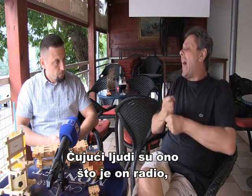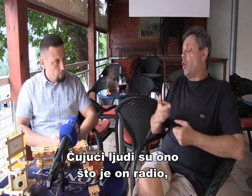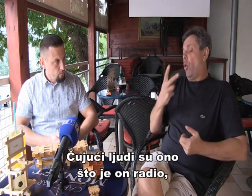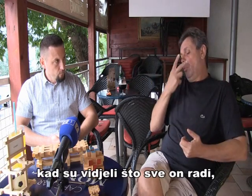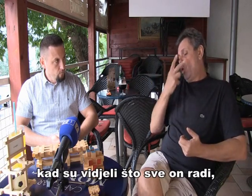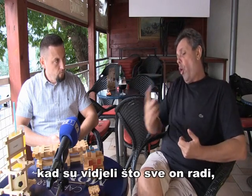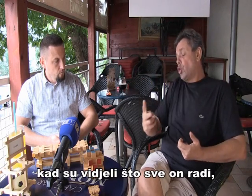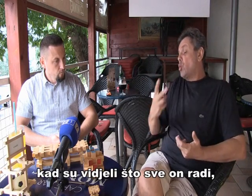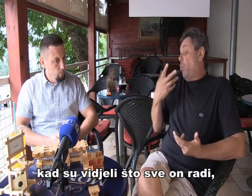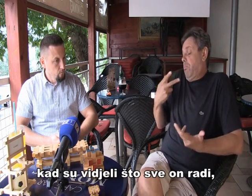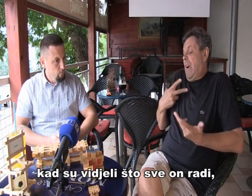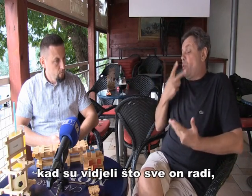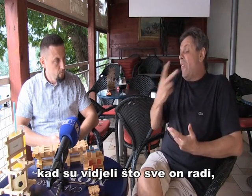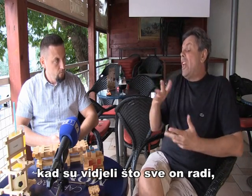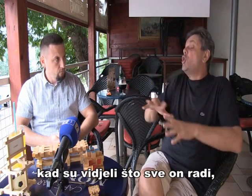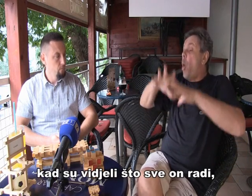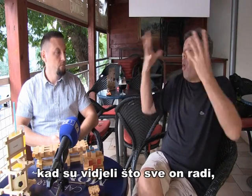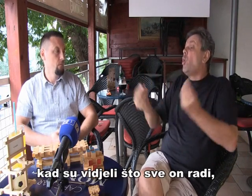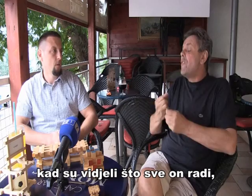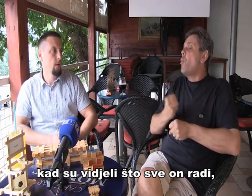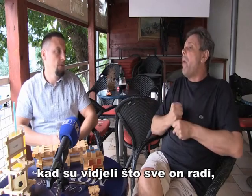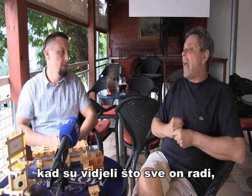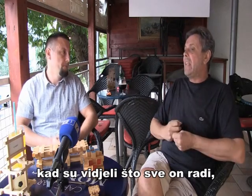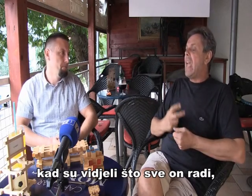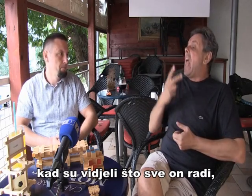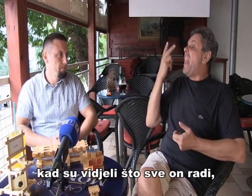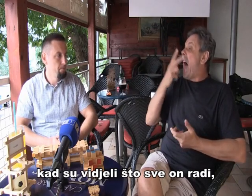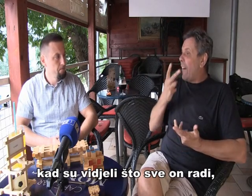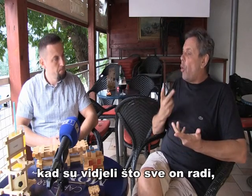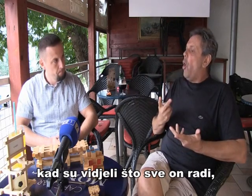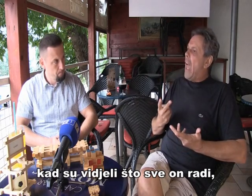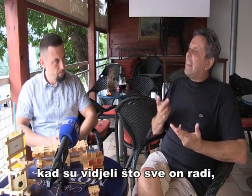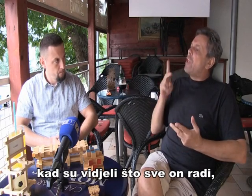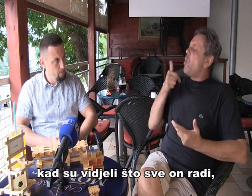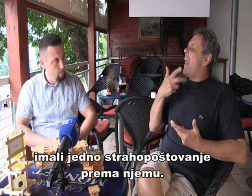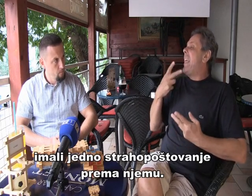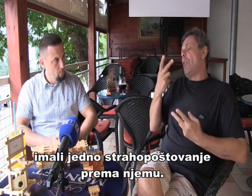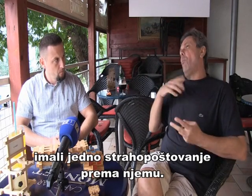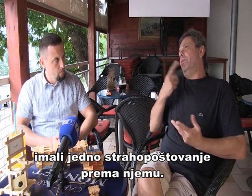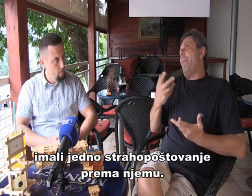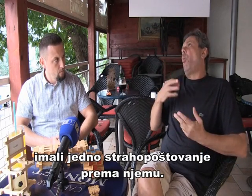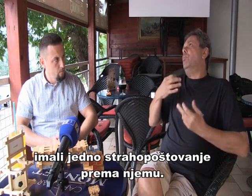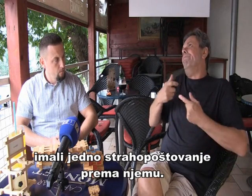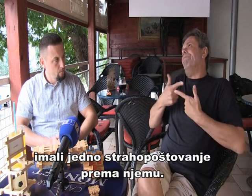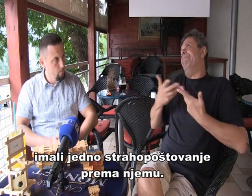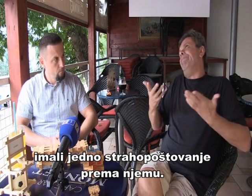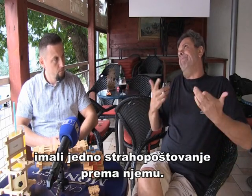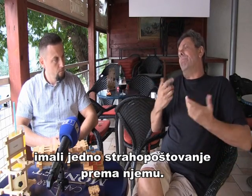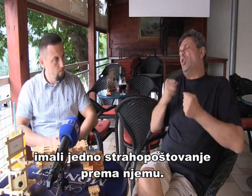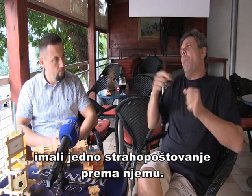radio, ono što su, kad su vidjeli što on to sve skupno radi, naravno da su imali jedno, mogu, slobodno